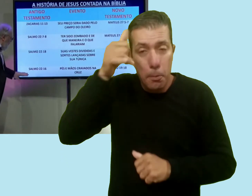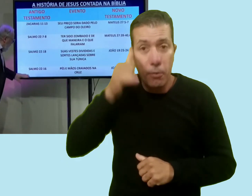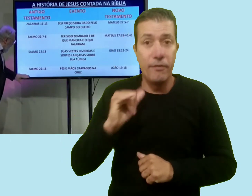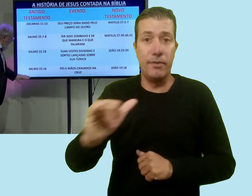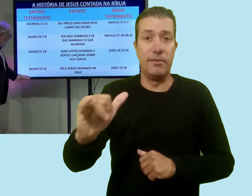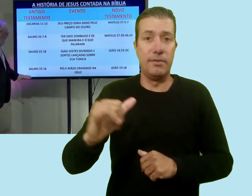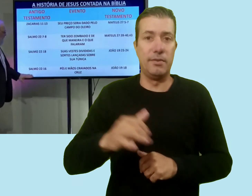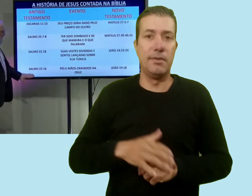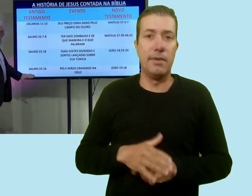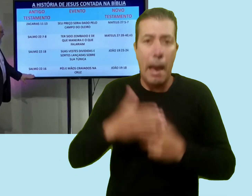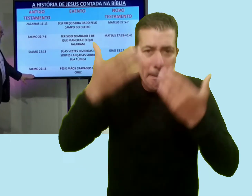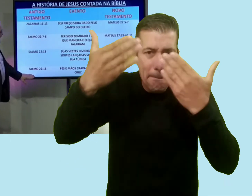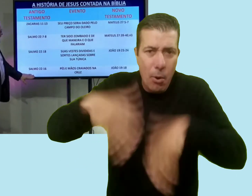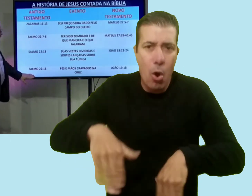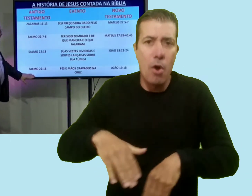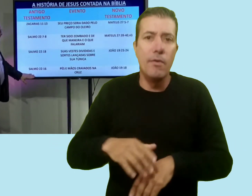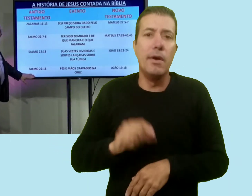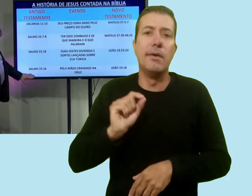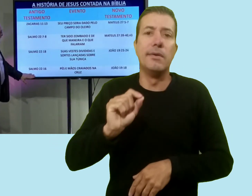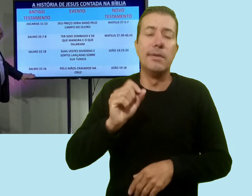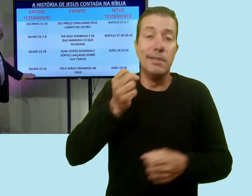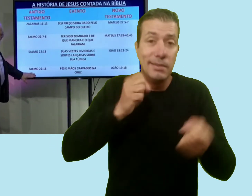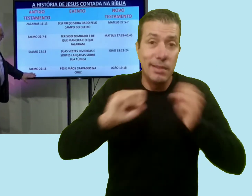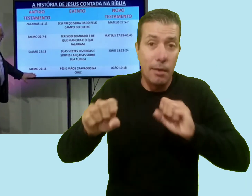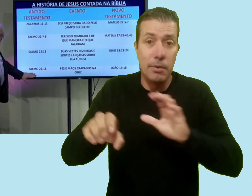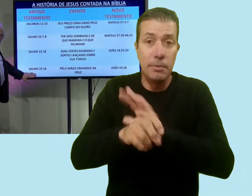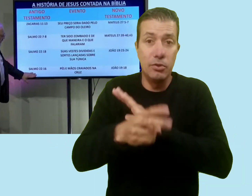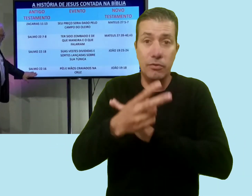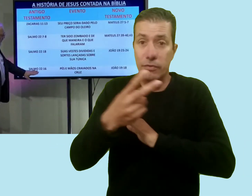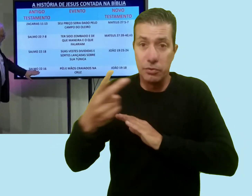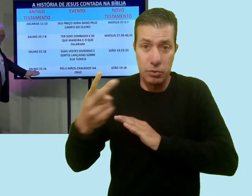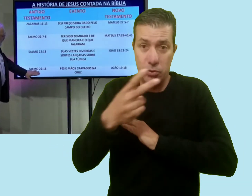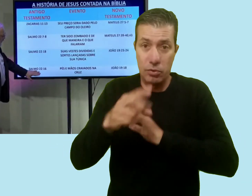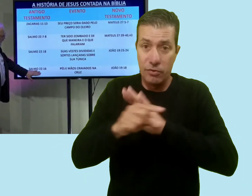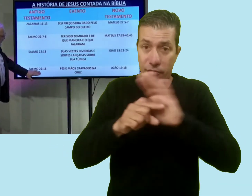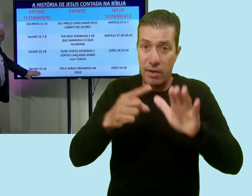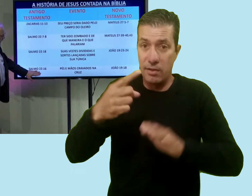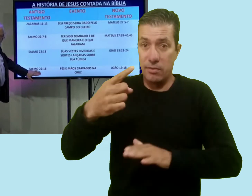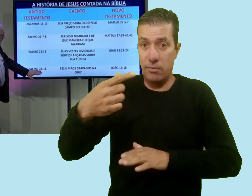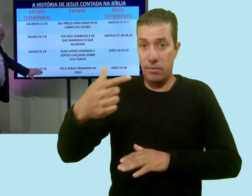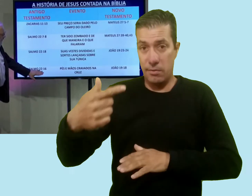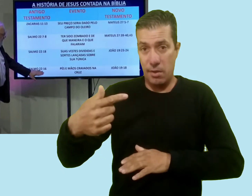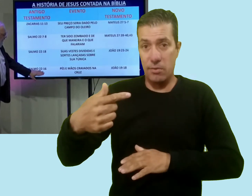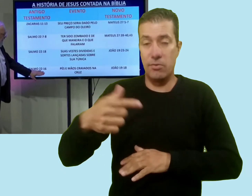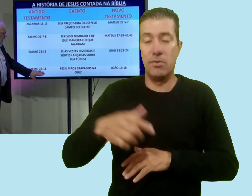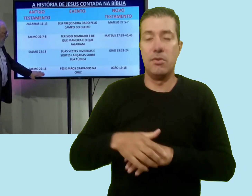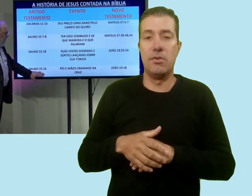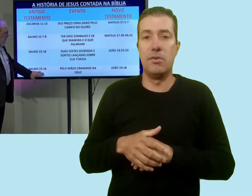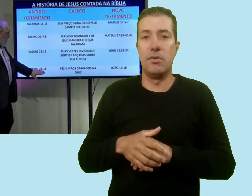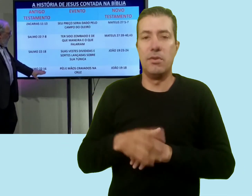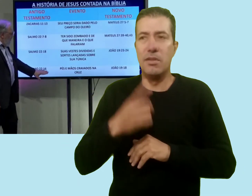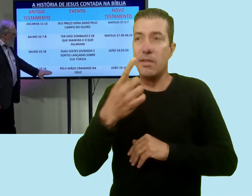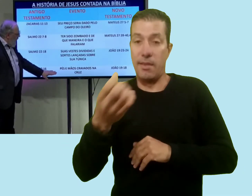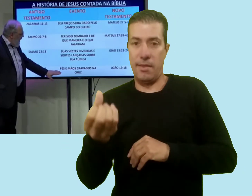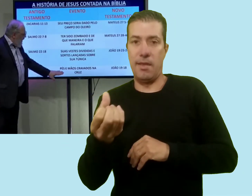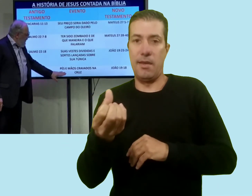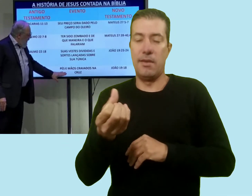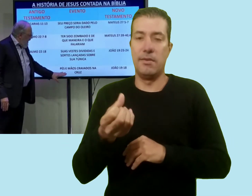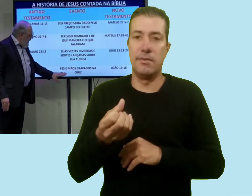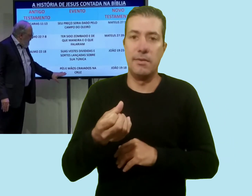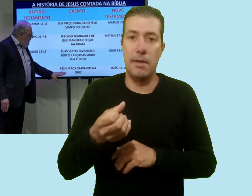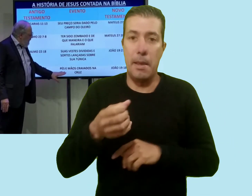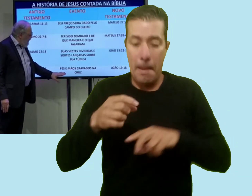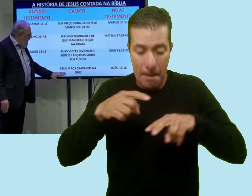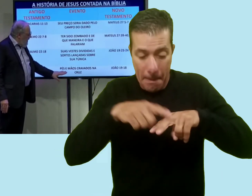tudo profecia. E a prova definitiva está no Salmo 22, o mesmo Salmo, no verso 16, onde fala que